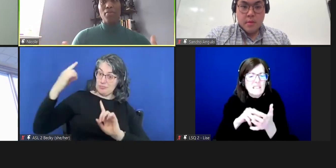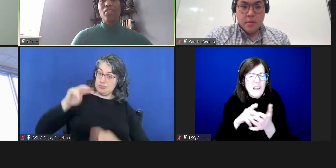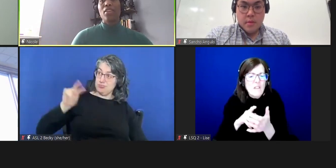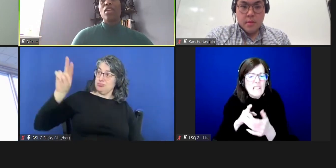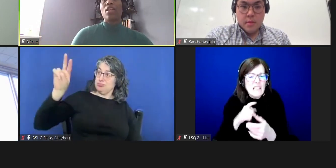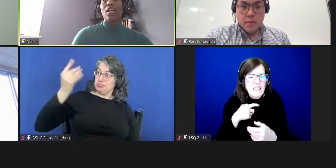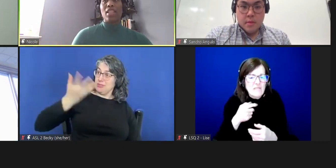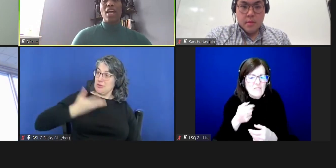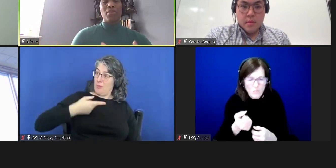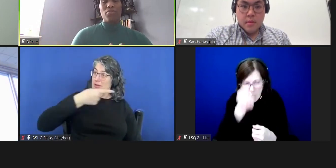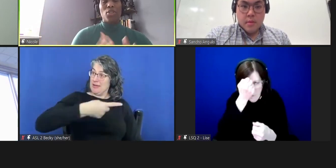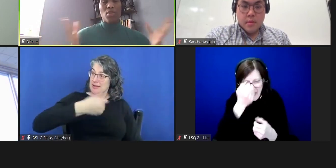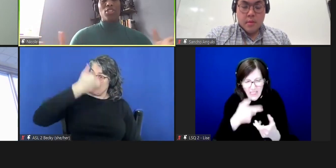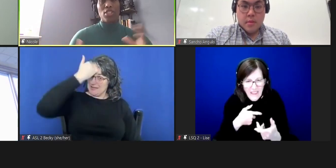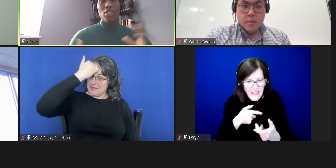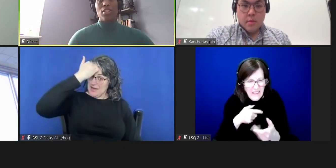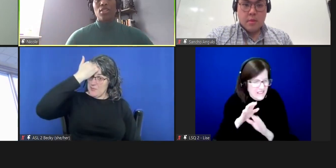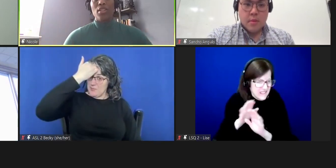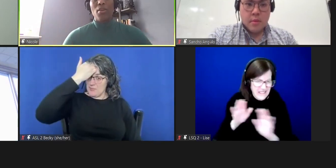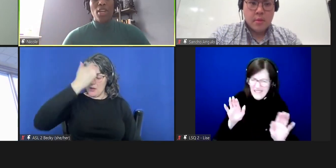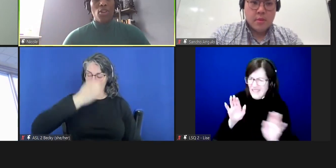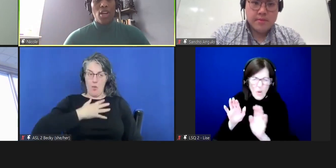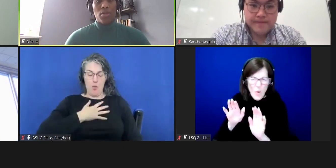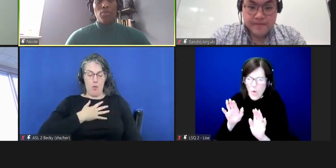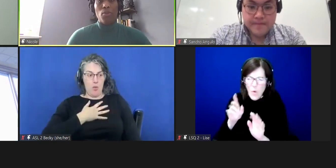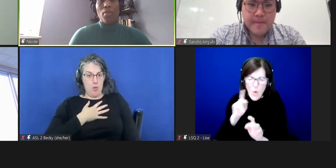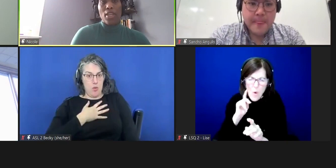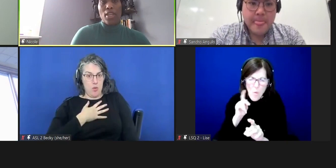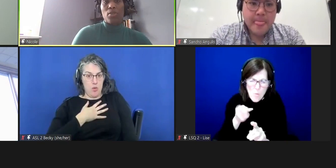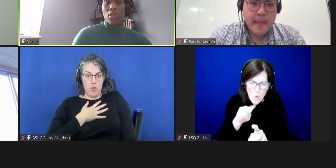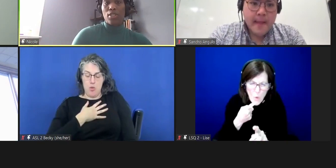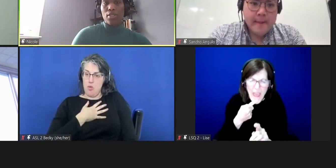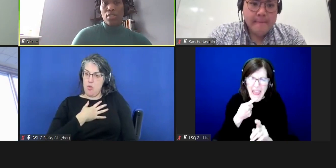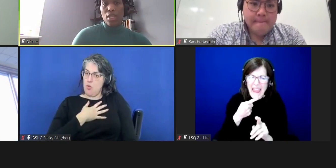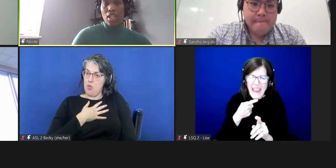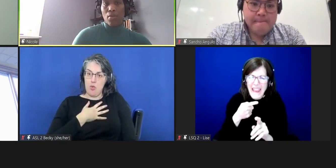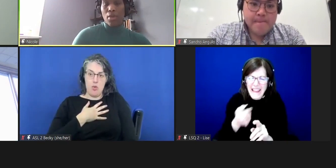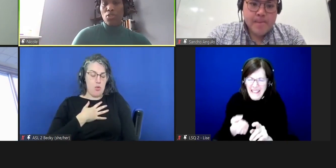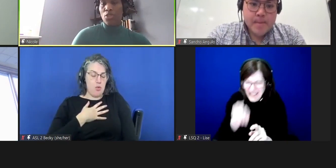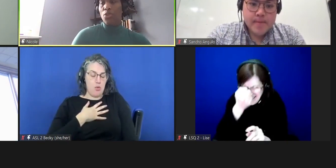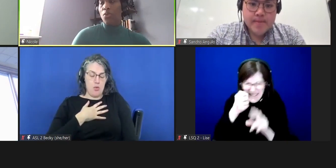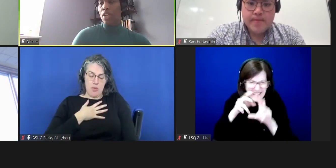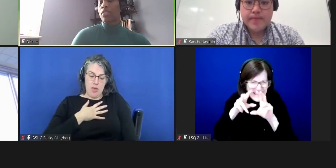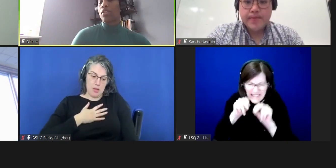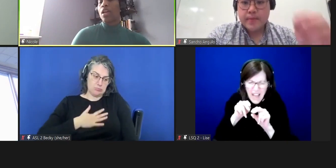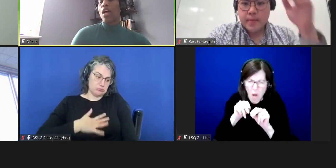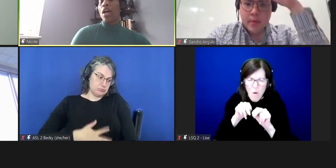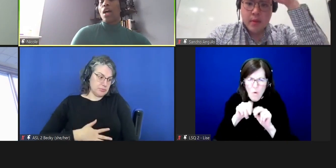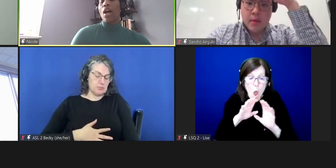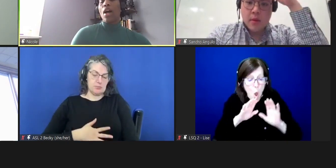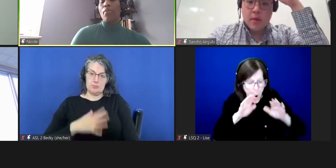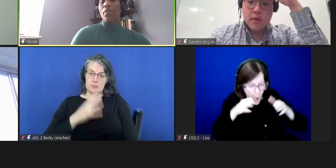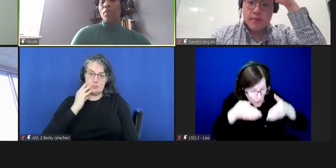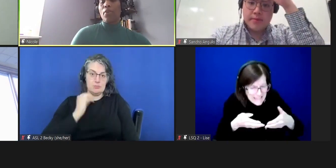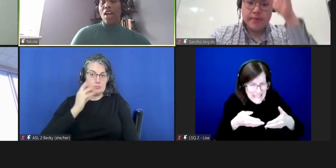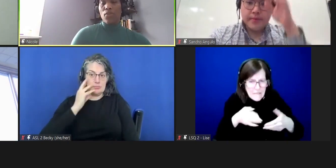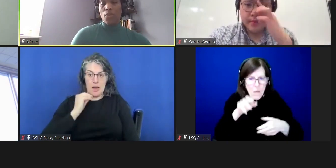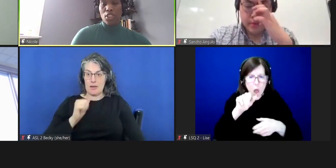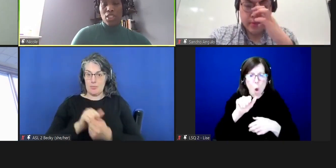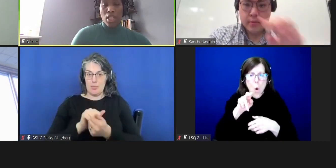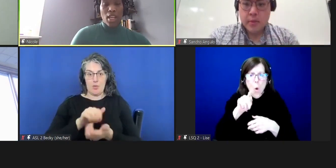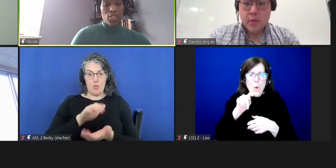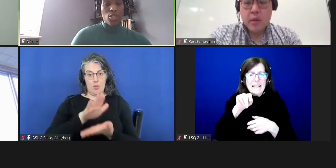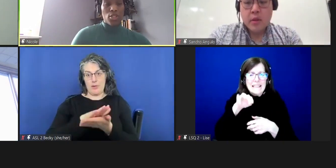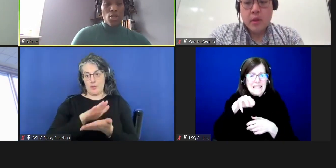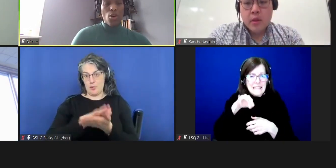idiot. J'ai dit, il est atteint d'autisme, c'est différent. Et ce que je veux dire, c'est qu'aujourd'hui, on ne dirait plus ça, et en